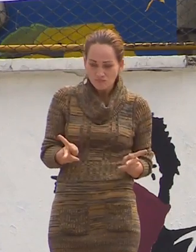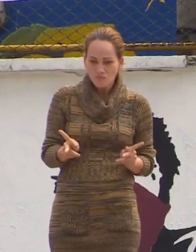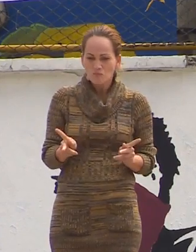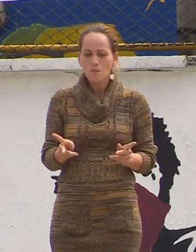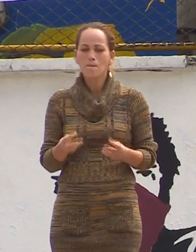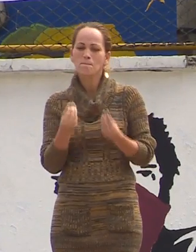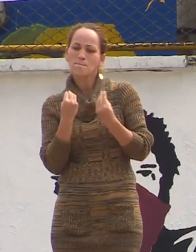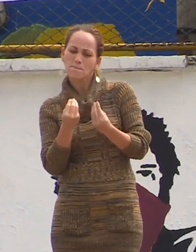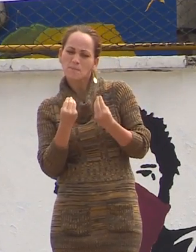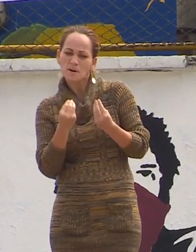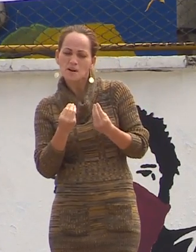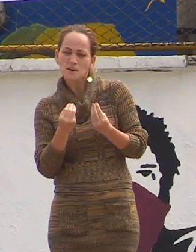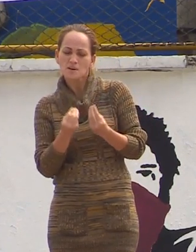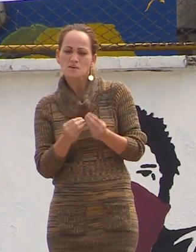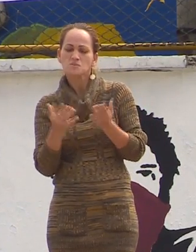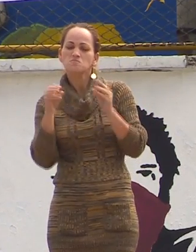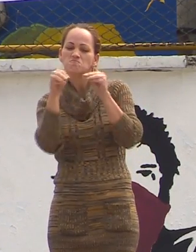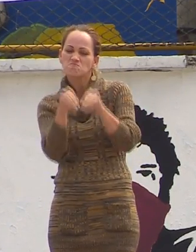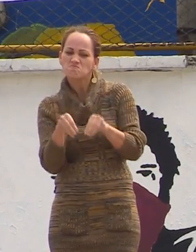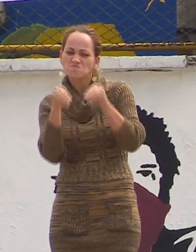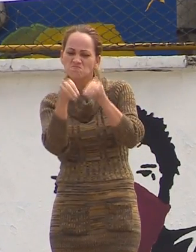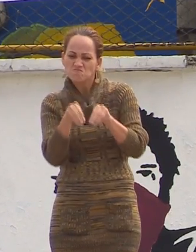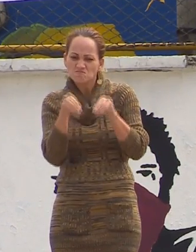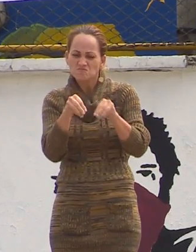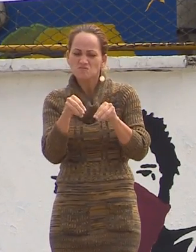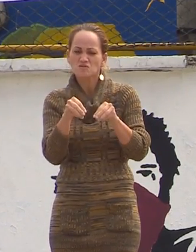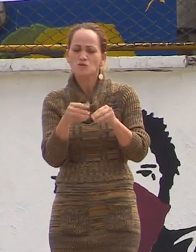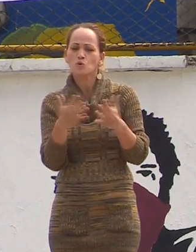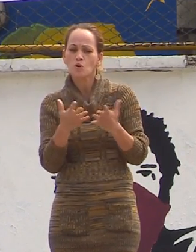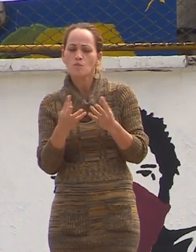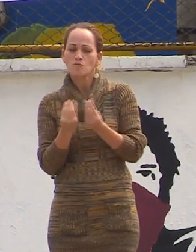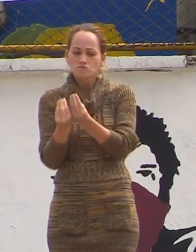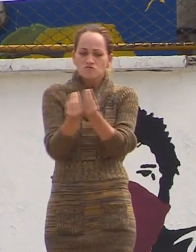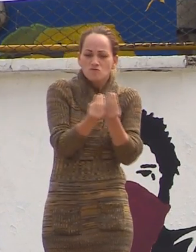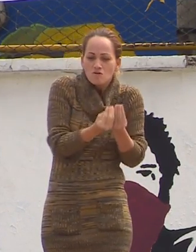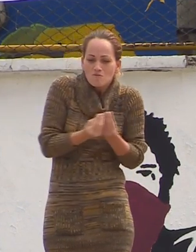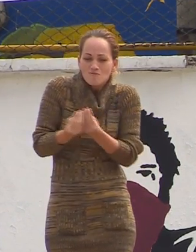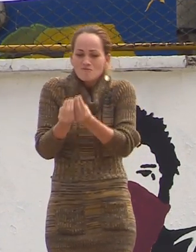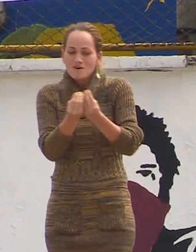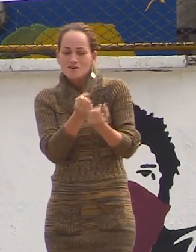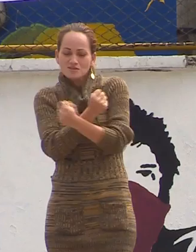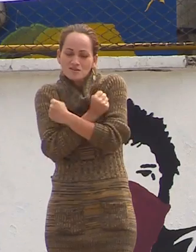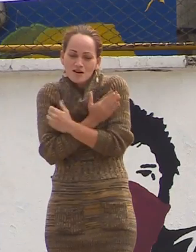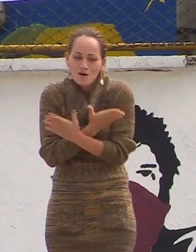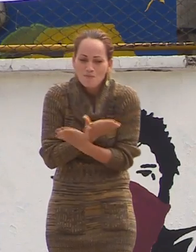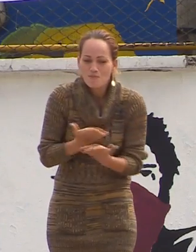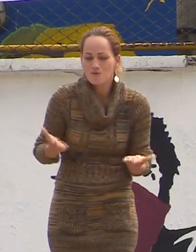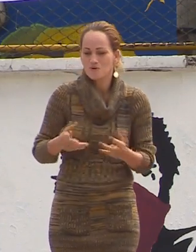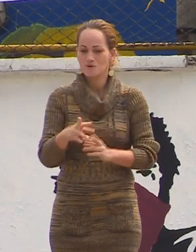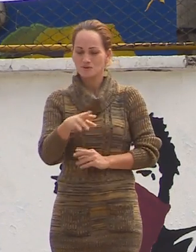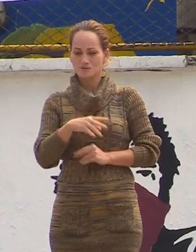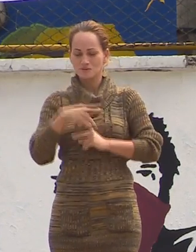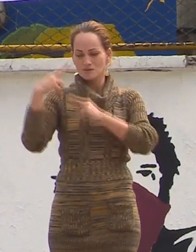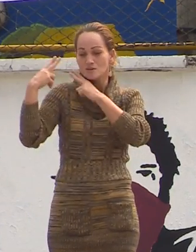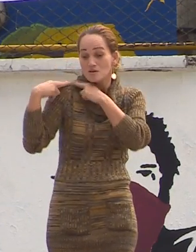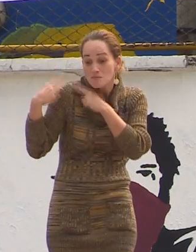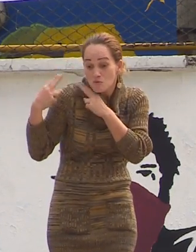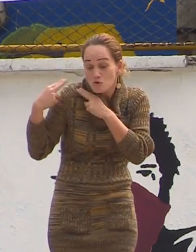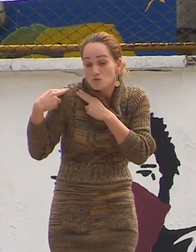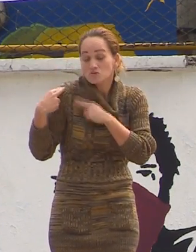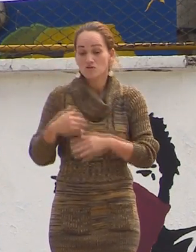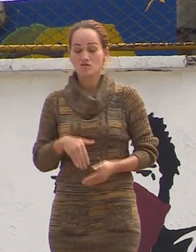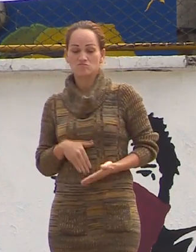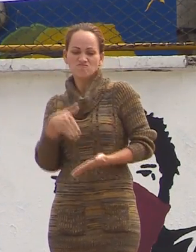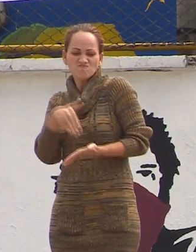para educar y formarnos en una convivencia fraterna, responsable, exigente